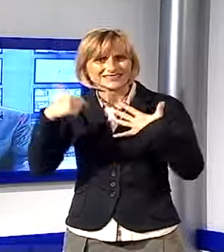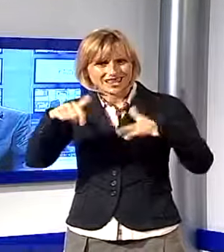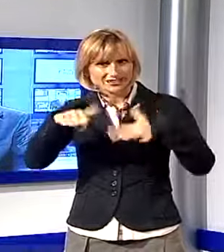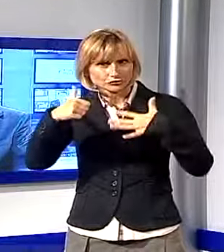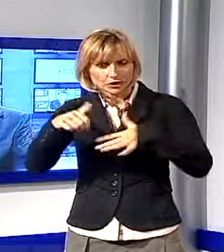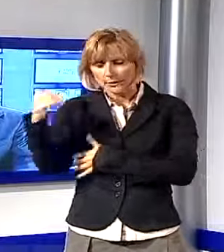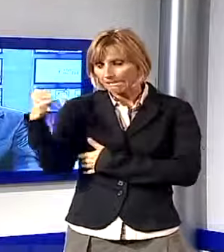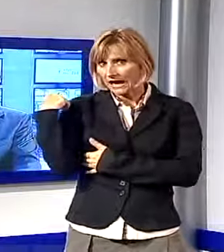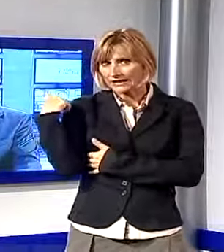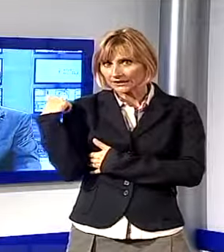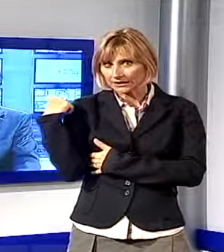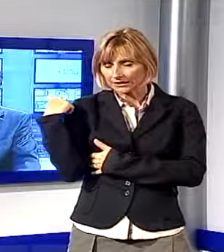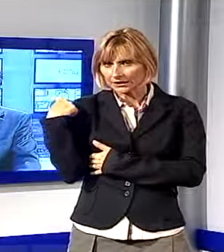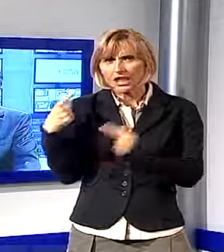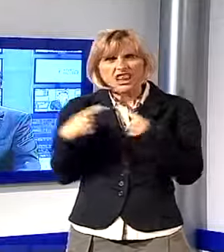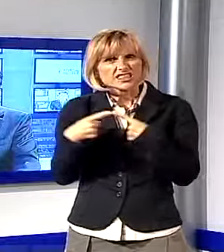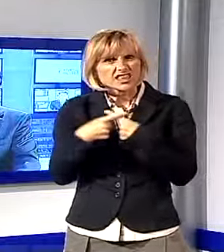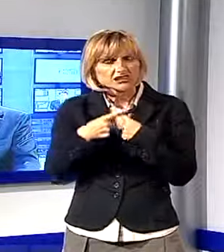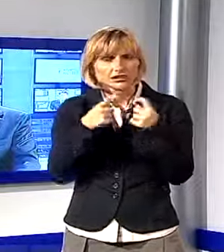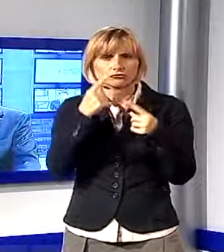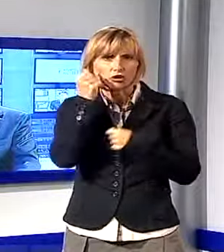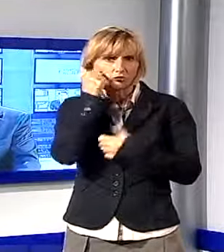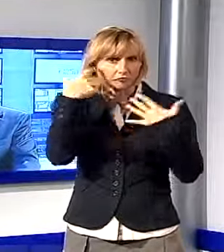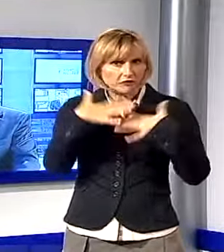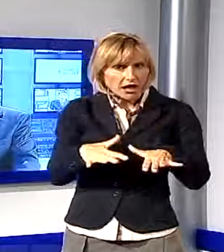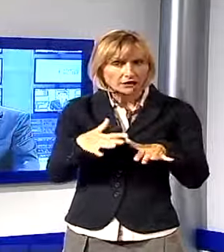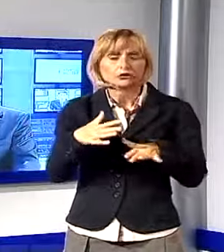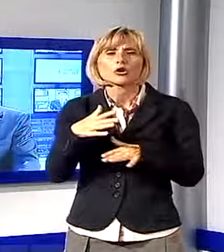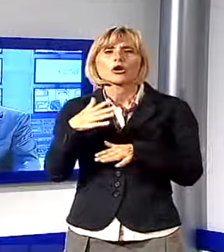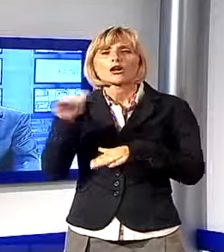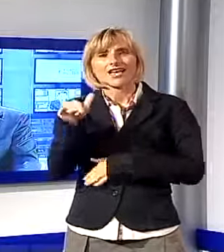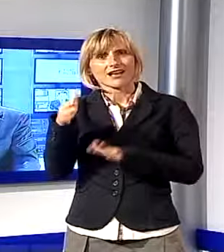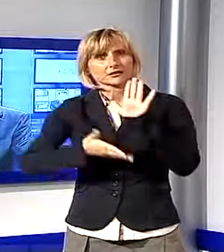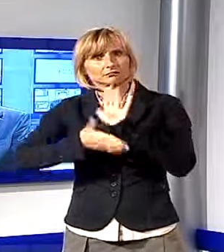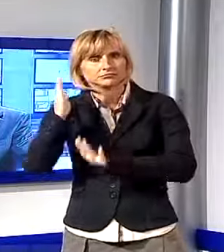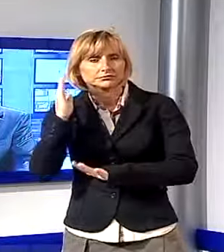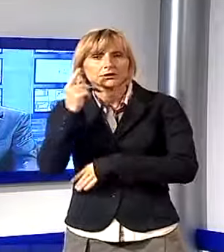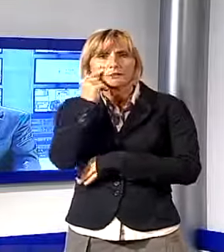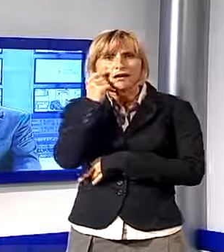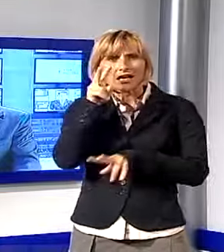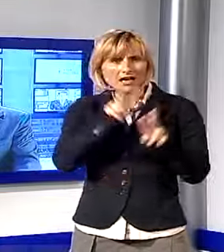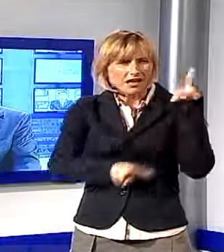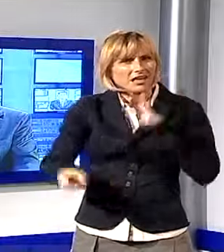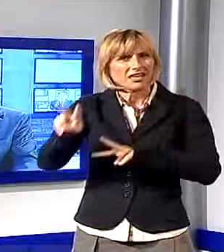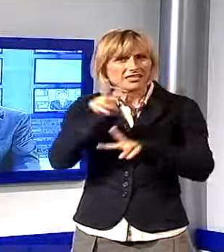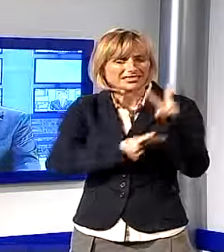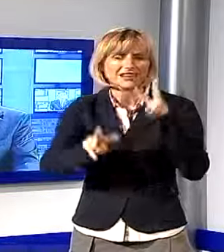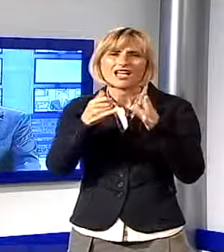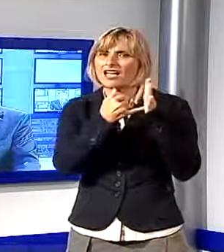lite con i genitori. Il padre, dopo averlo cercato inutilmente, ha sporto denuncia presso i carabinieri che hanno iniziato